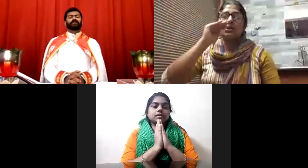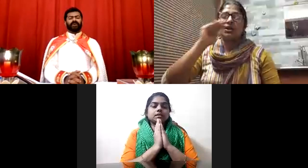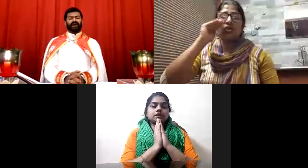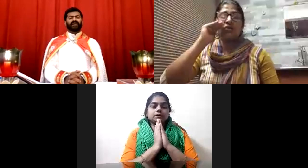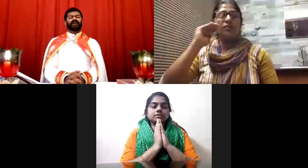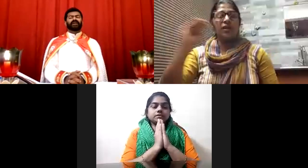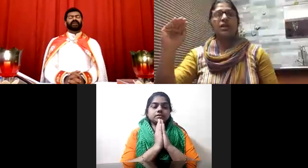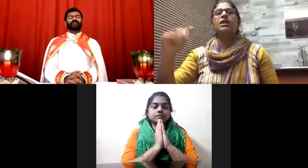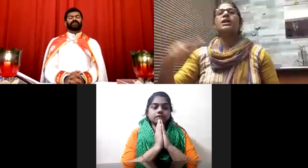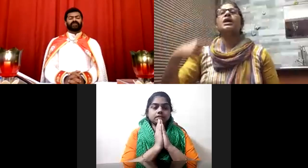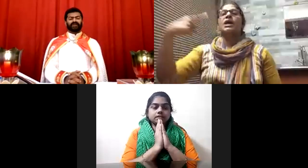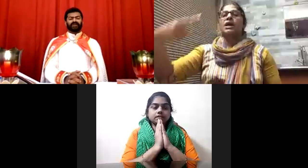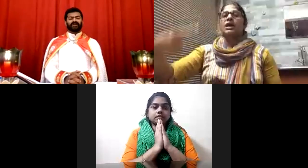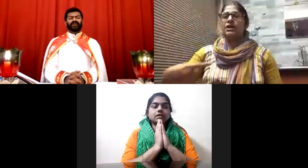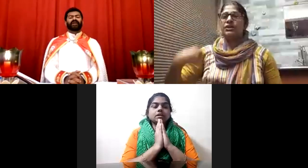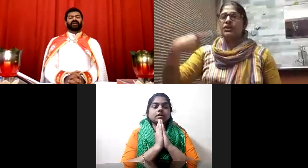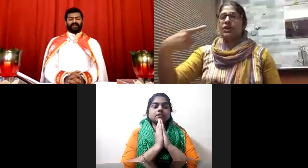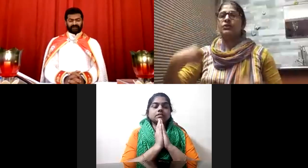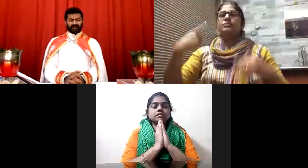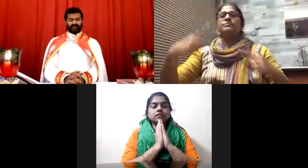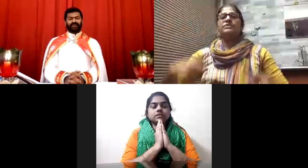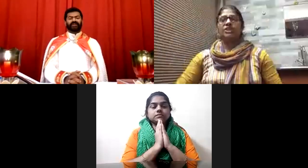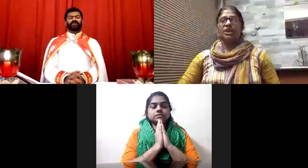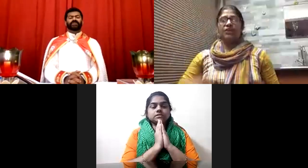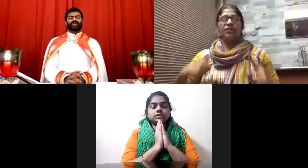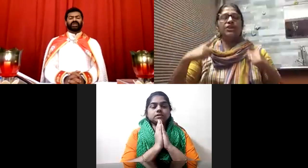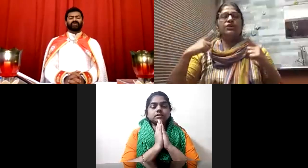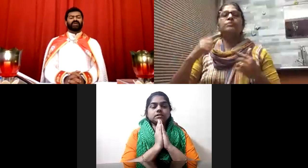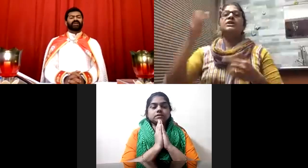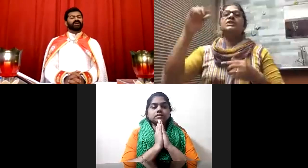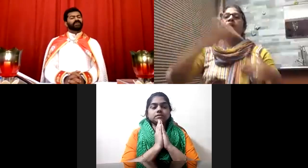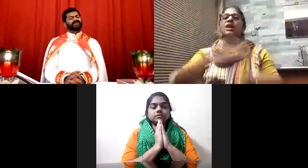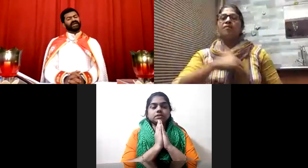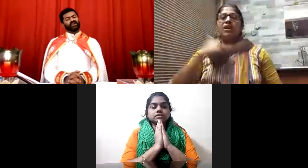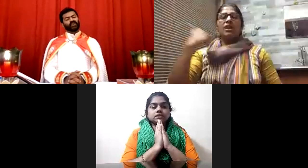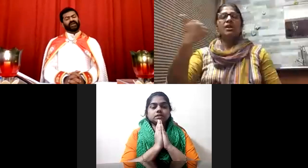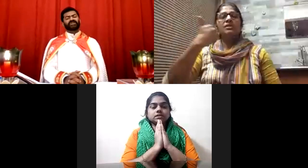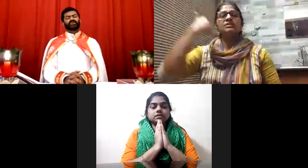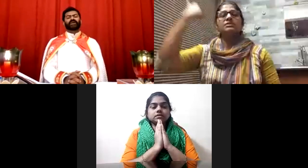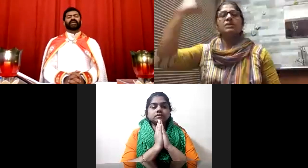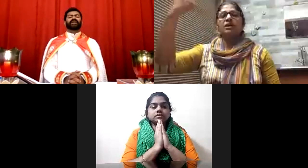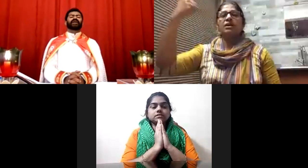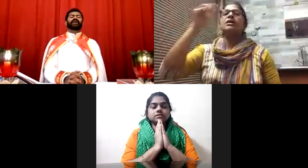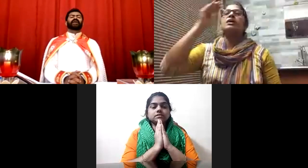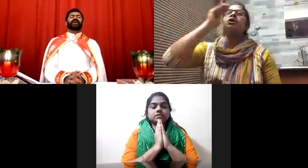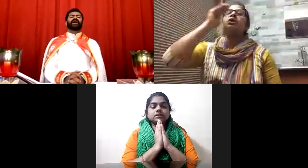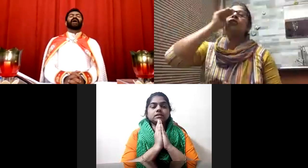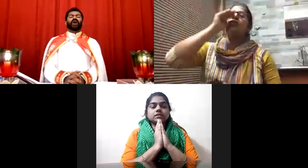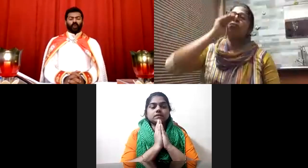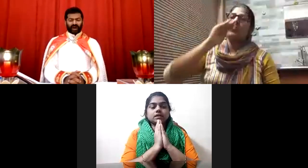സർവരുമൊന്നായി പാടിടുവിൻ. എന്നെന്നും ജീവിക്കും സർവേശ്വരനെ